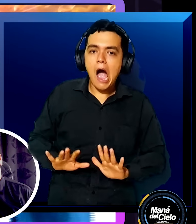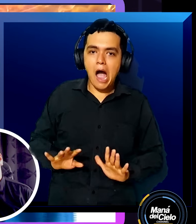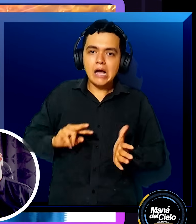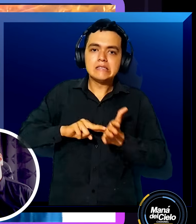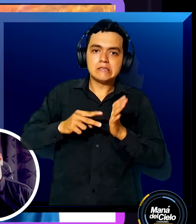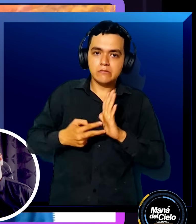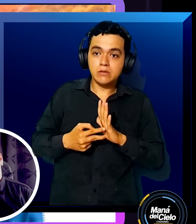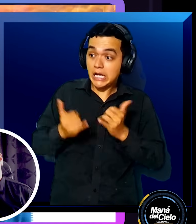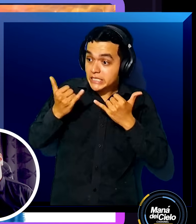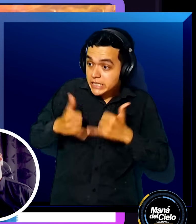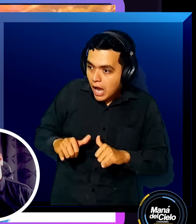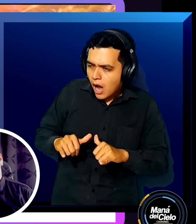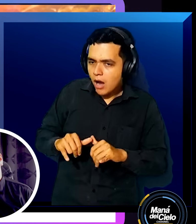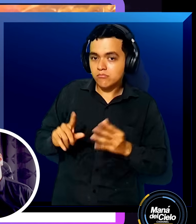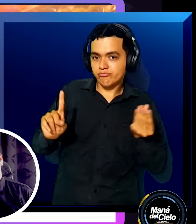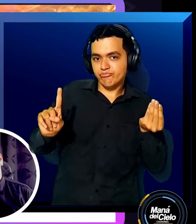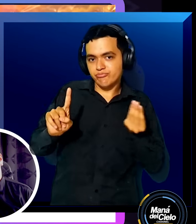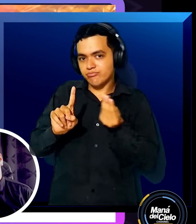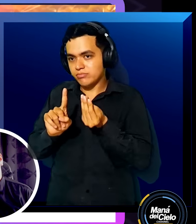Gracias.